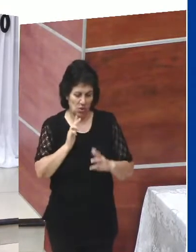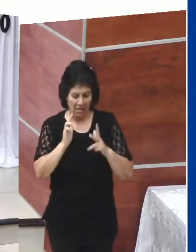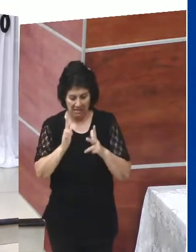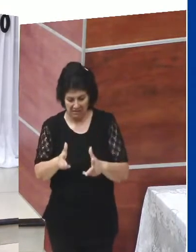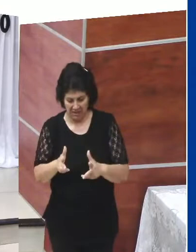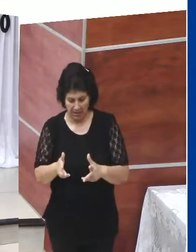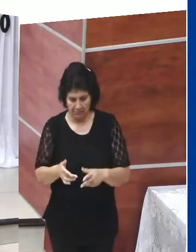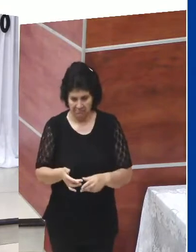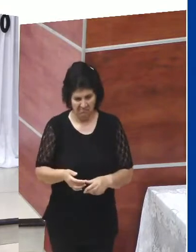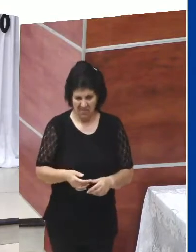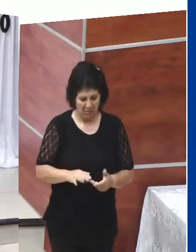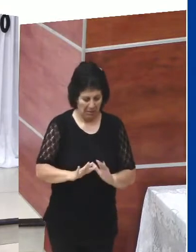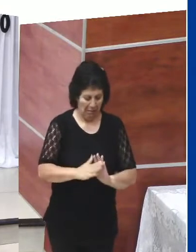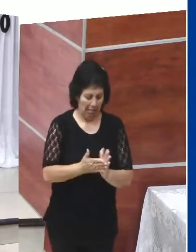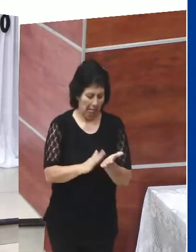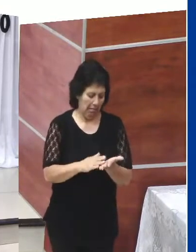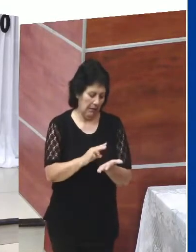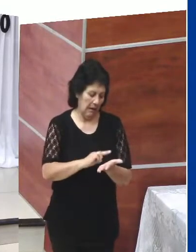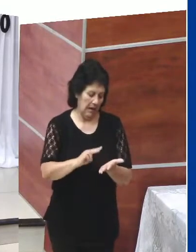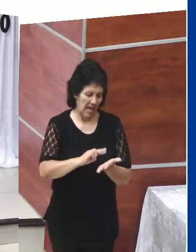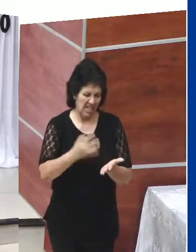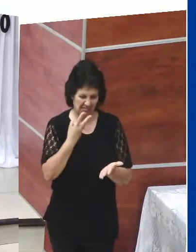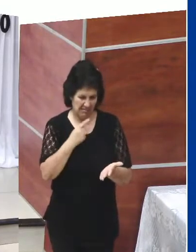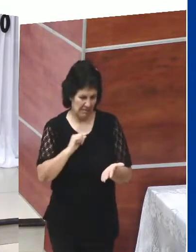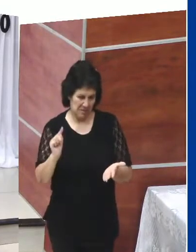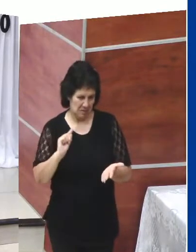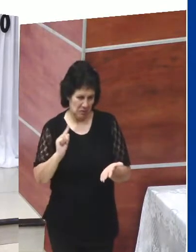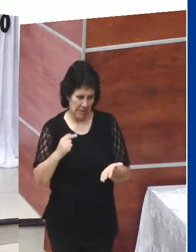No me gustaba leer nada.